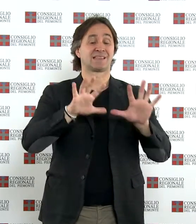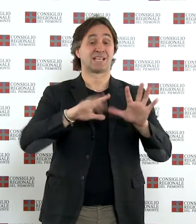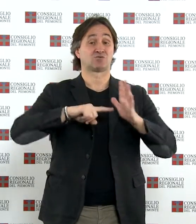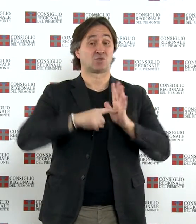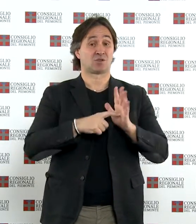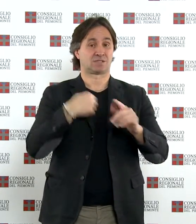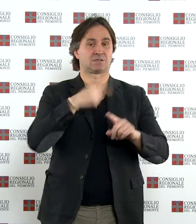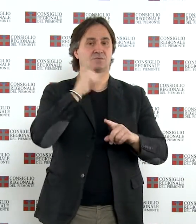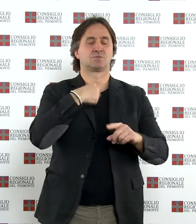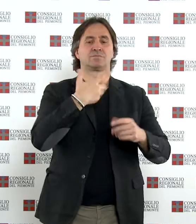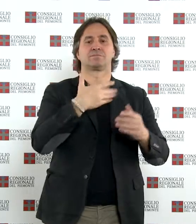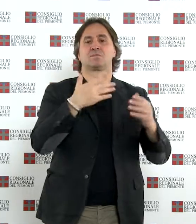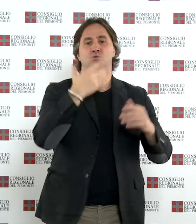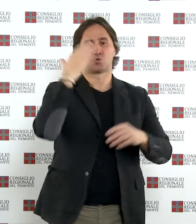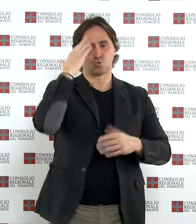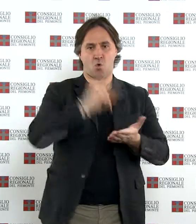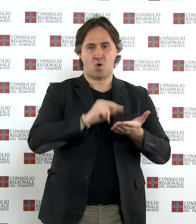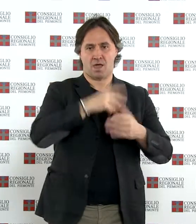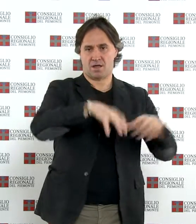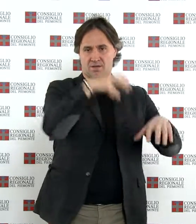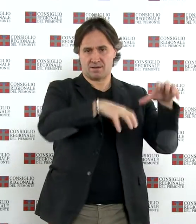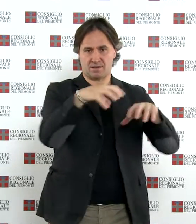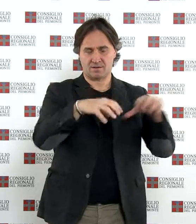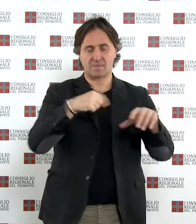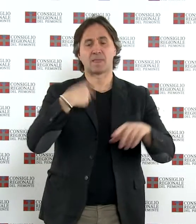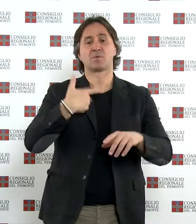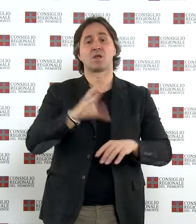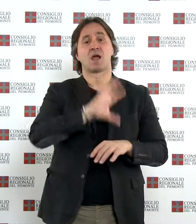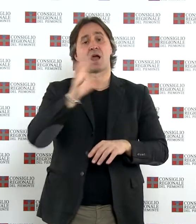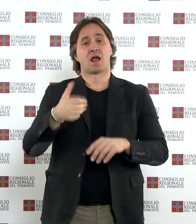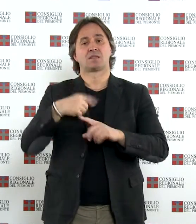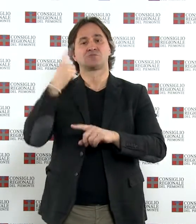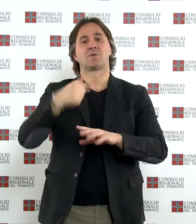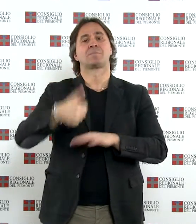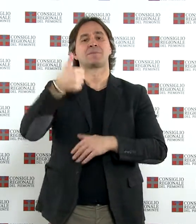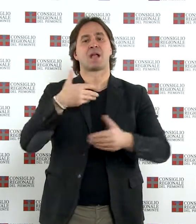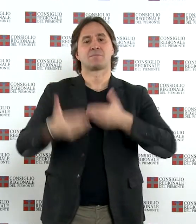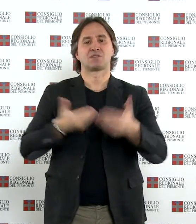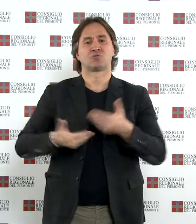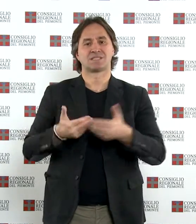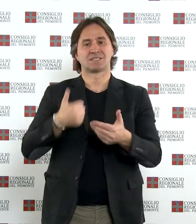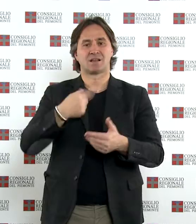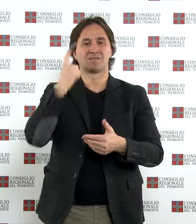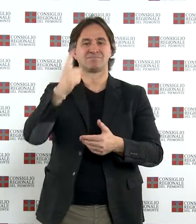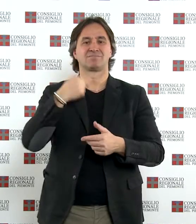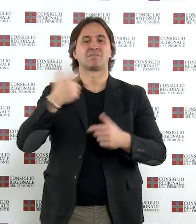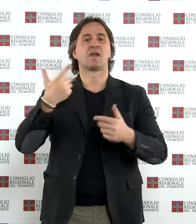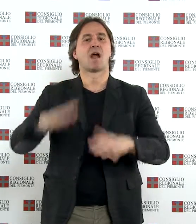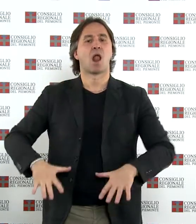destinati all'edilizia scolastica, altrettanti agli interventi di prima emergenza derivanti dai danni causati